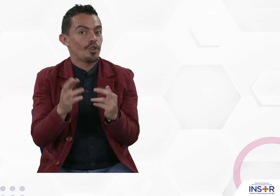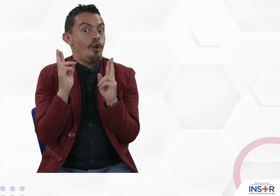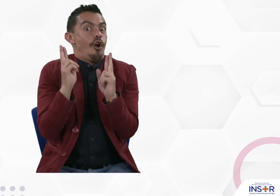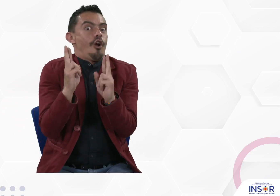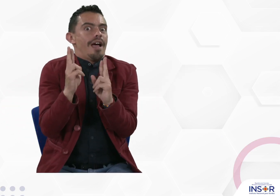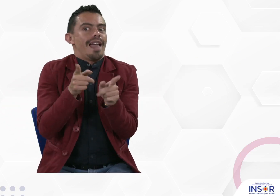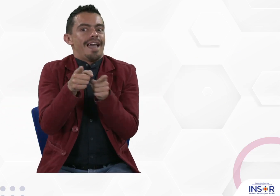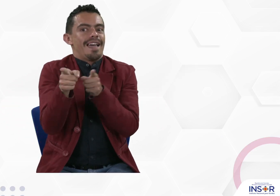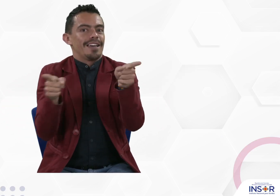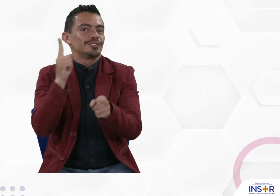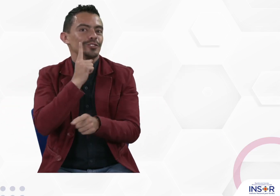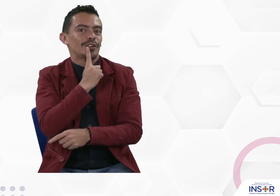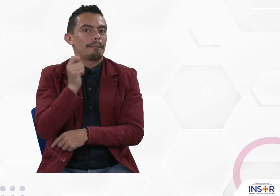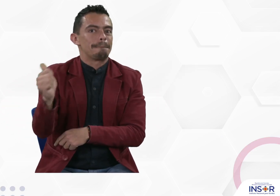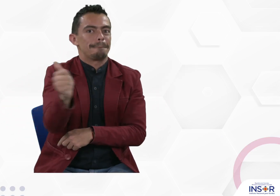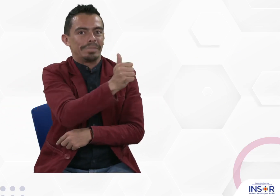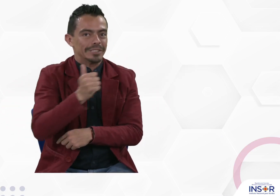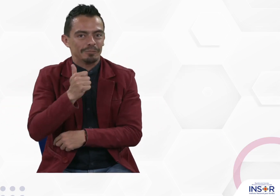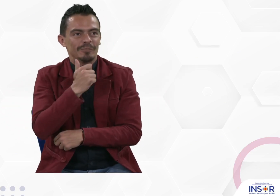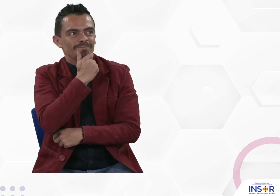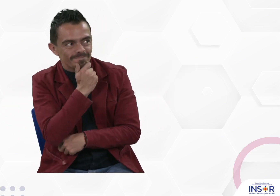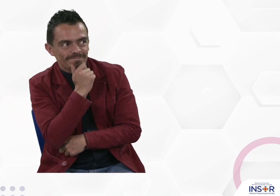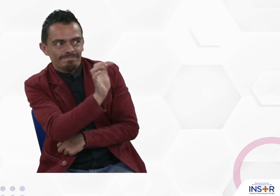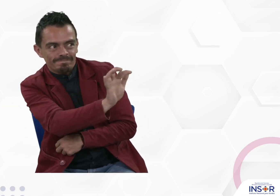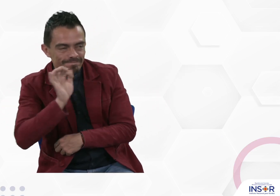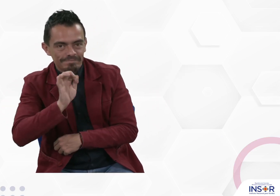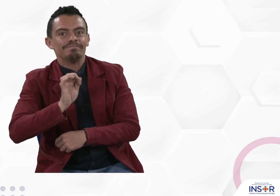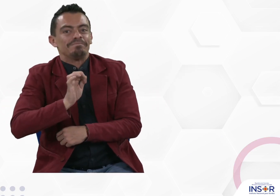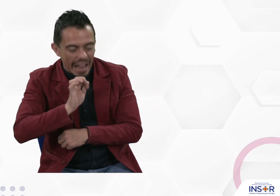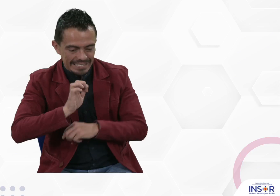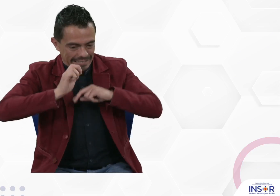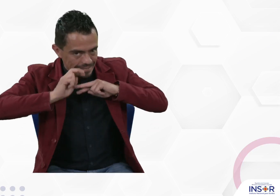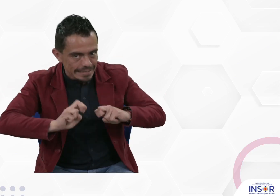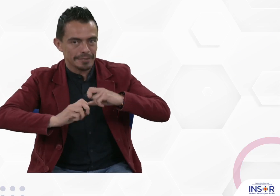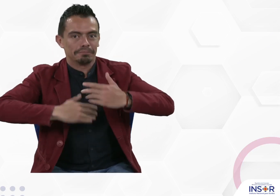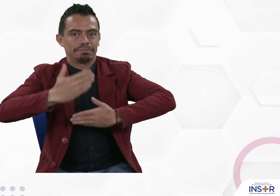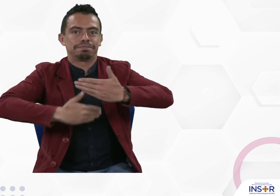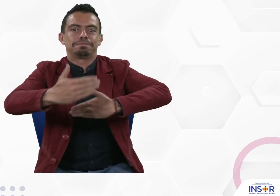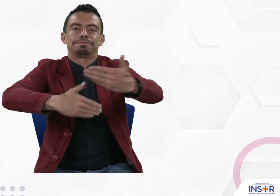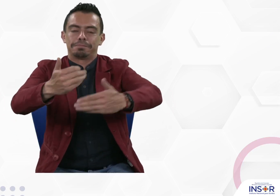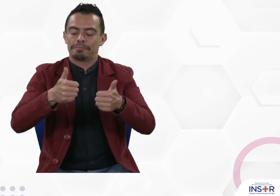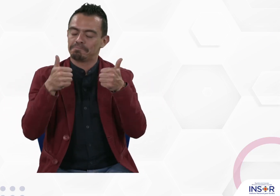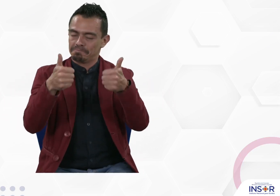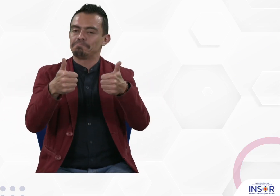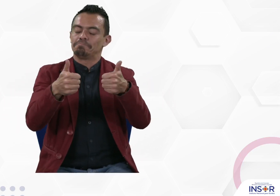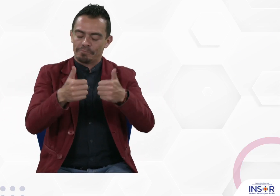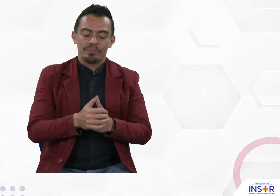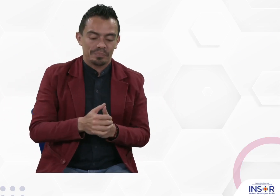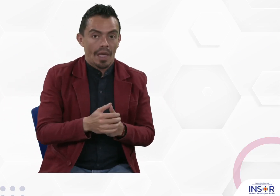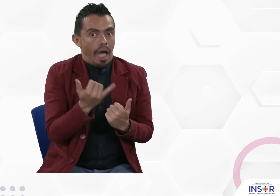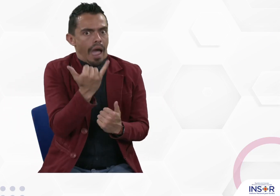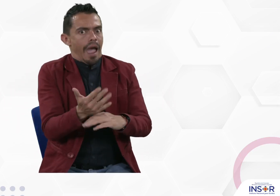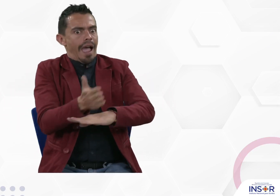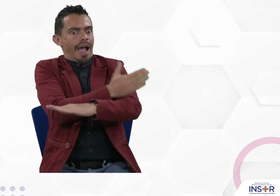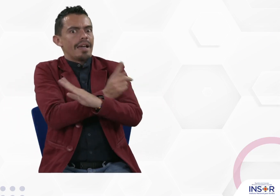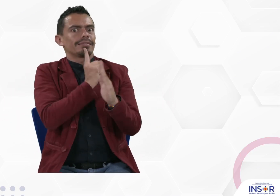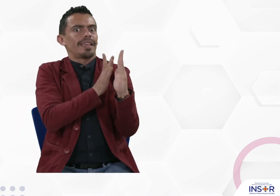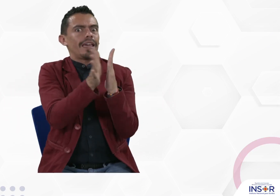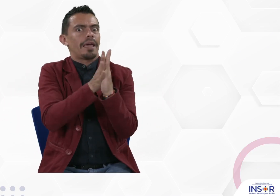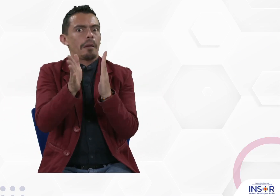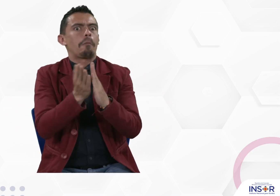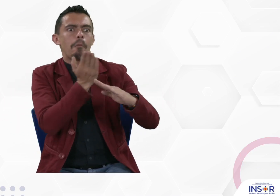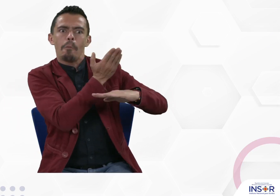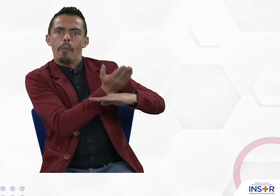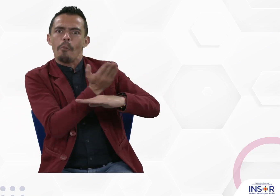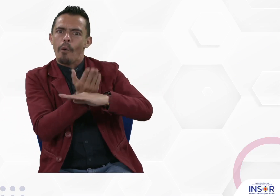para abrir el debate y ojalá pues estas personas sordas que nos estén viendo pues se animen a hacer investigaciones